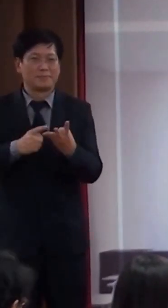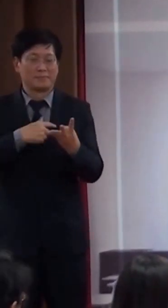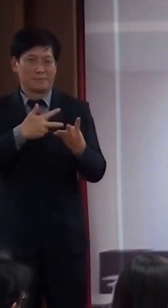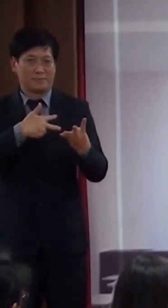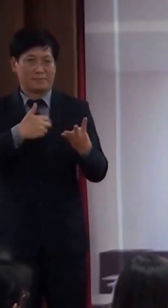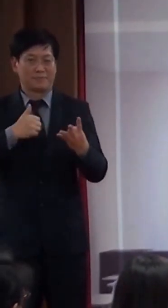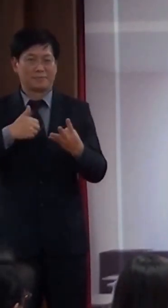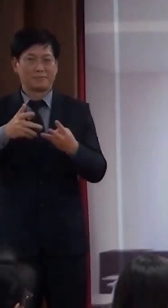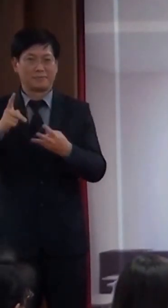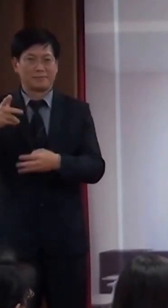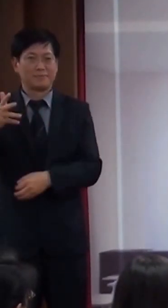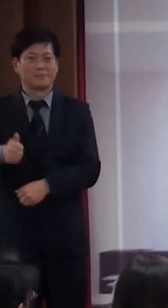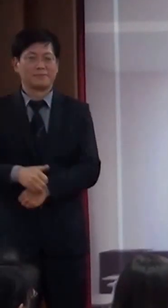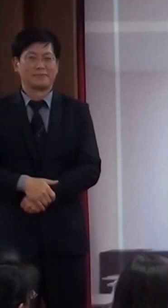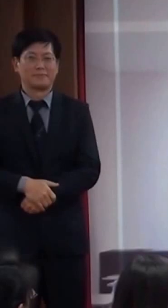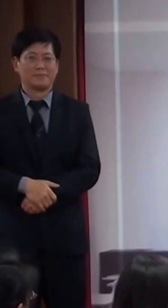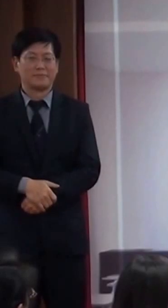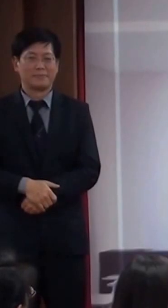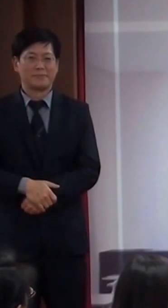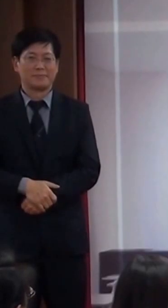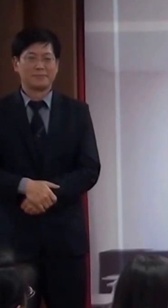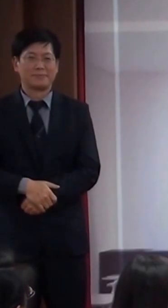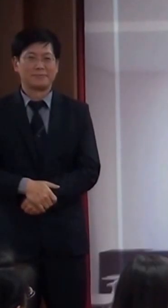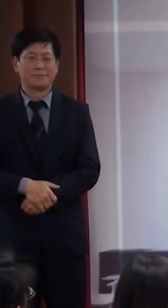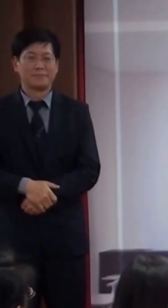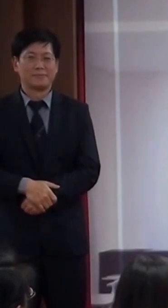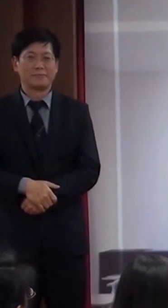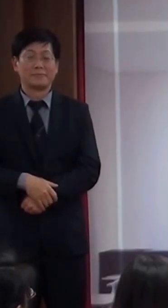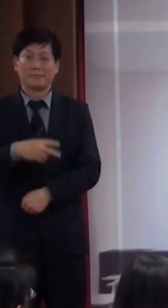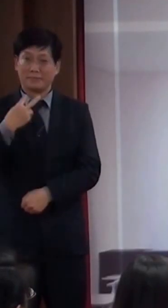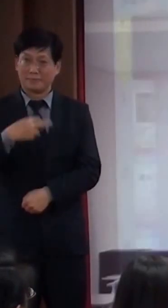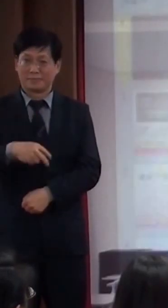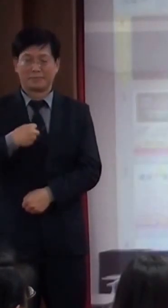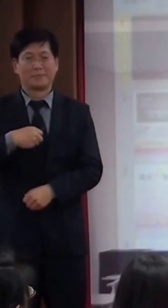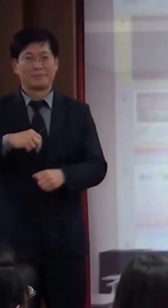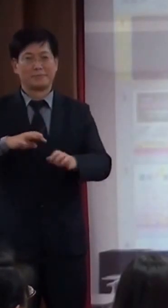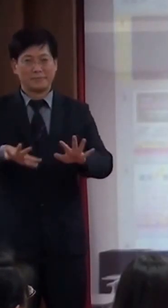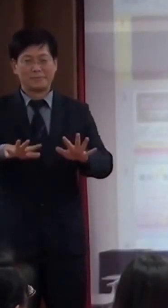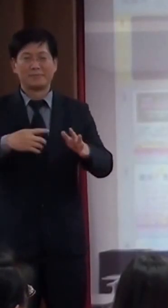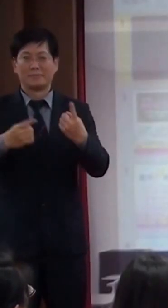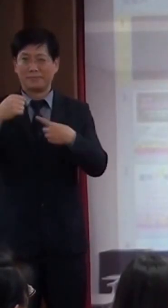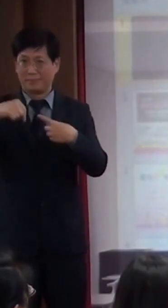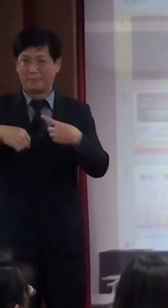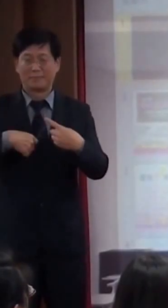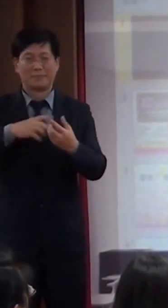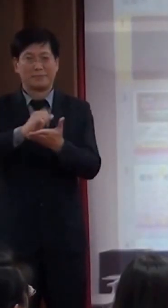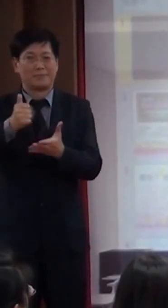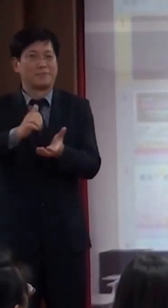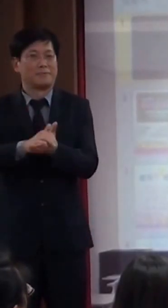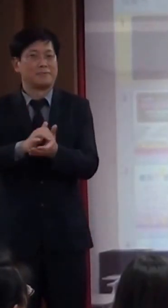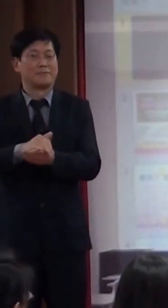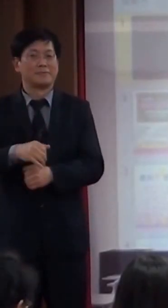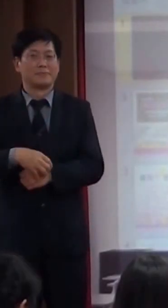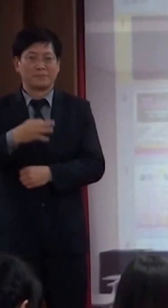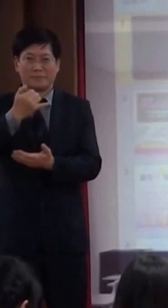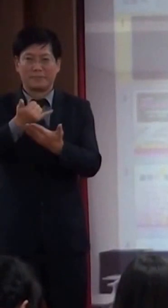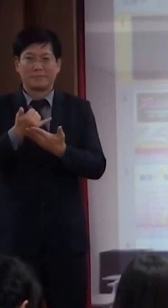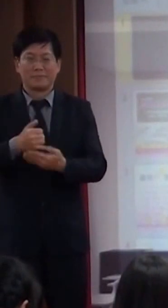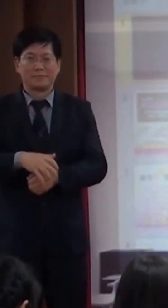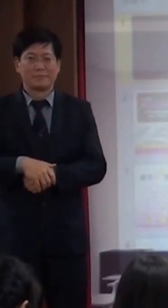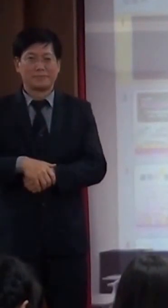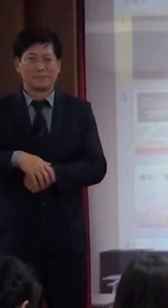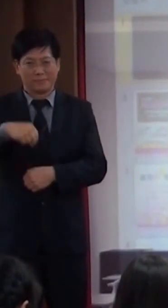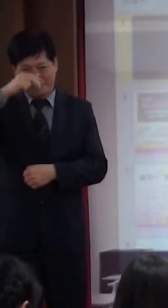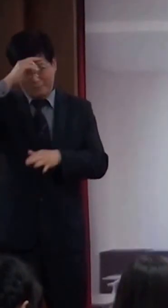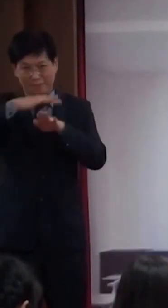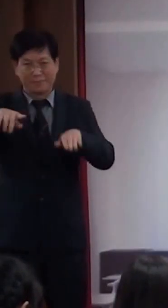跟蔡素贞科长，还有在座的各位媒体朋友、各位贵宾，大